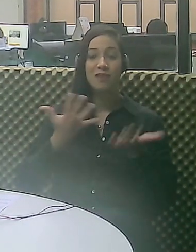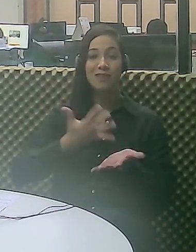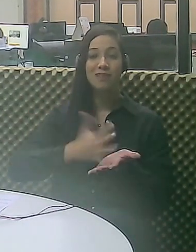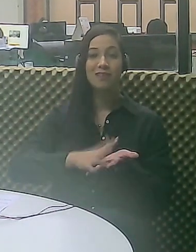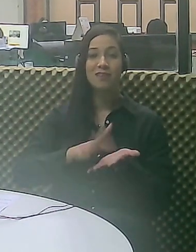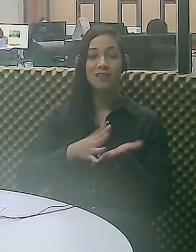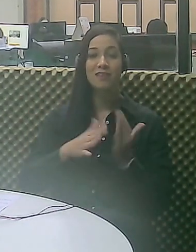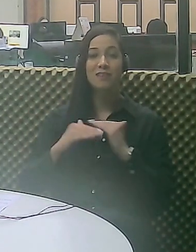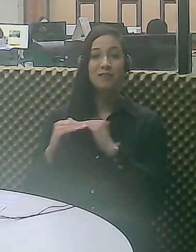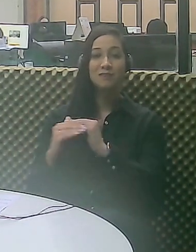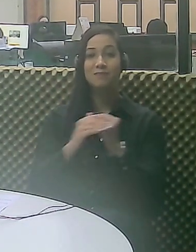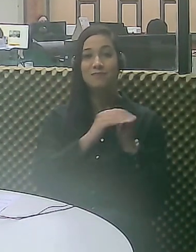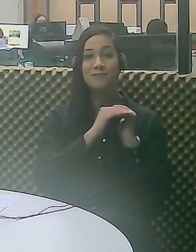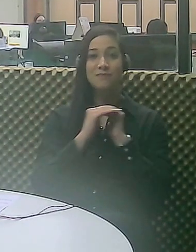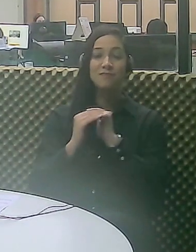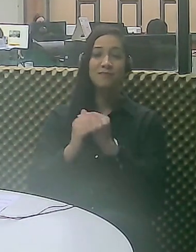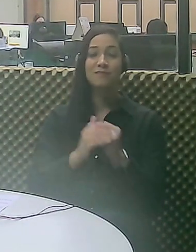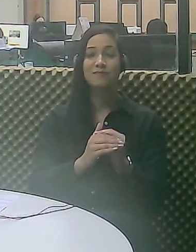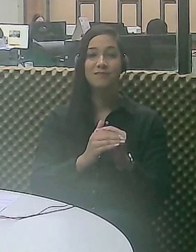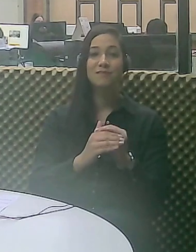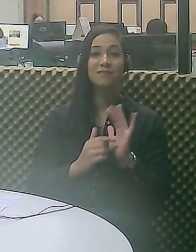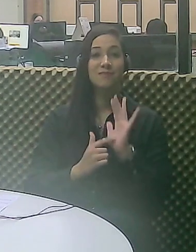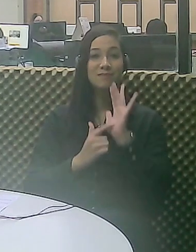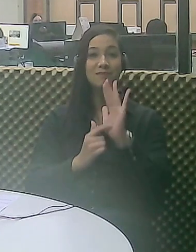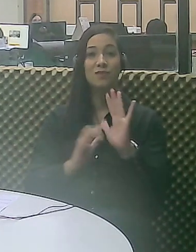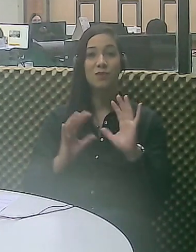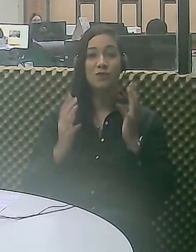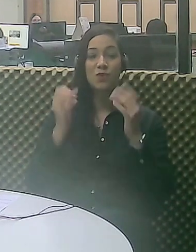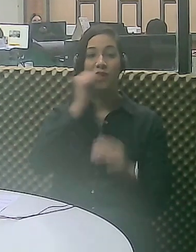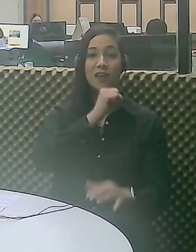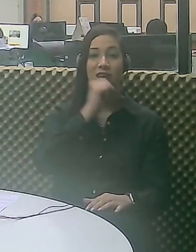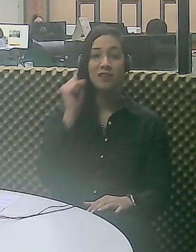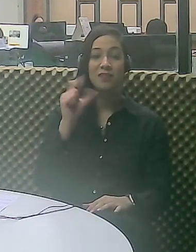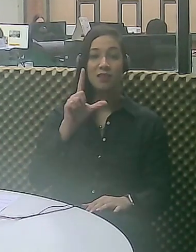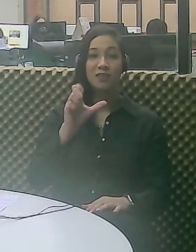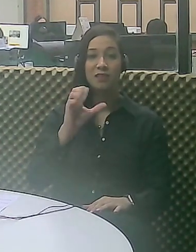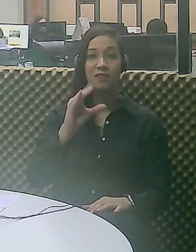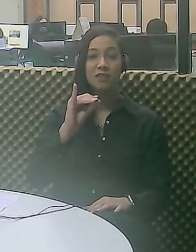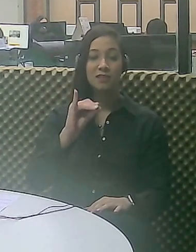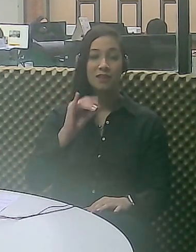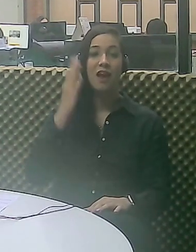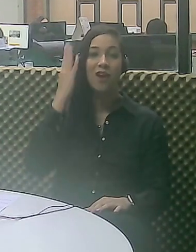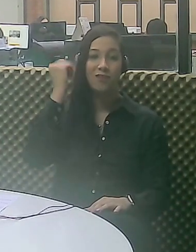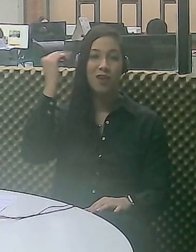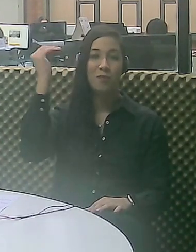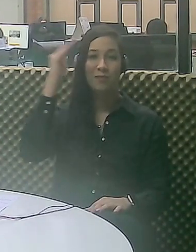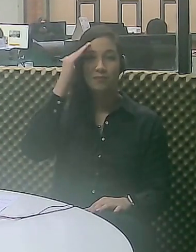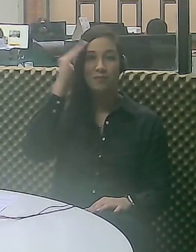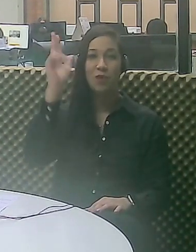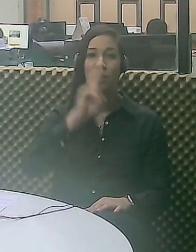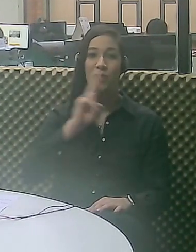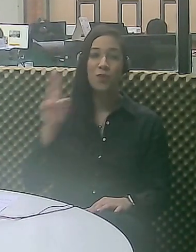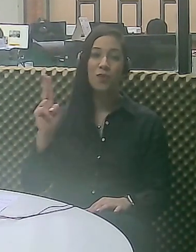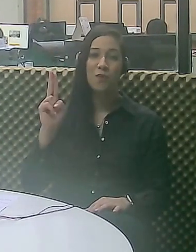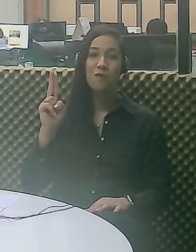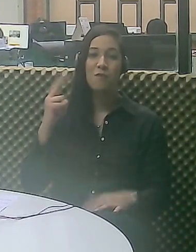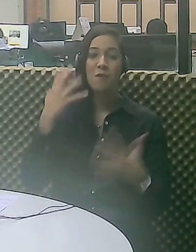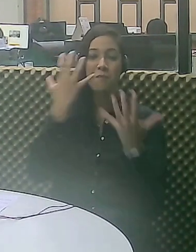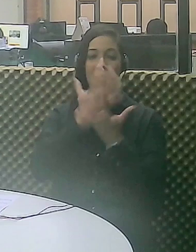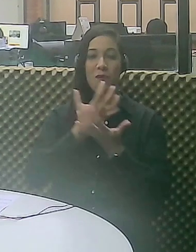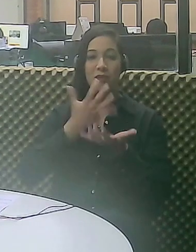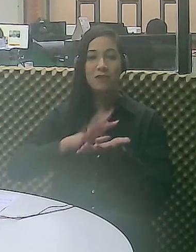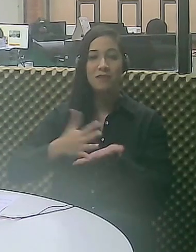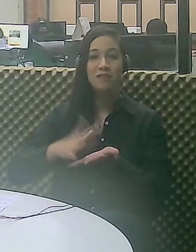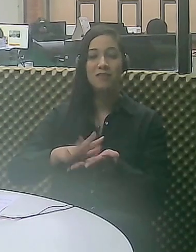da Igualdade. Entre os destaques, o show da cantora Leci Brandão, conhecida como um dos maiores nomes da interpretação de samba